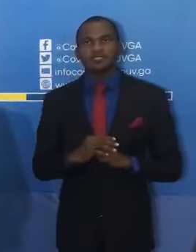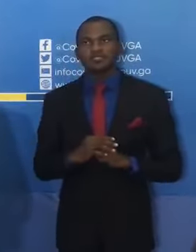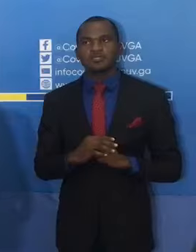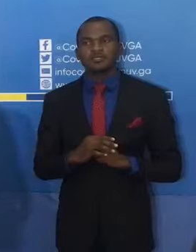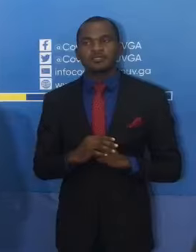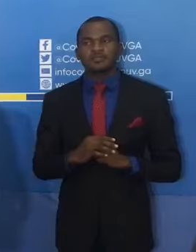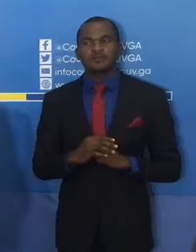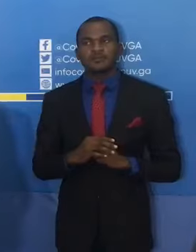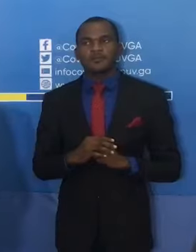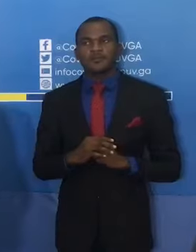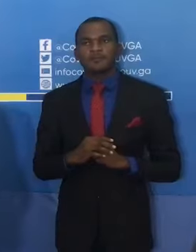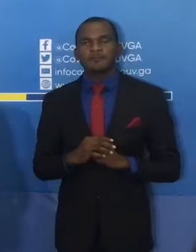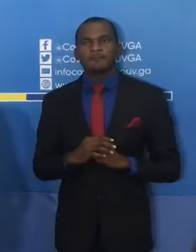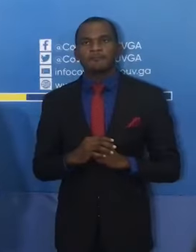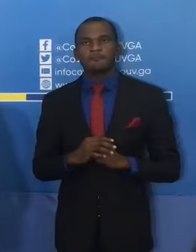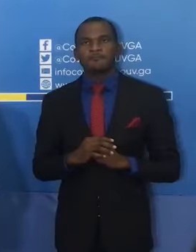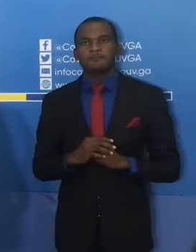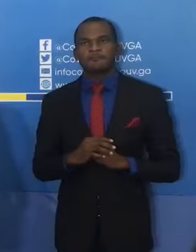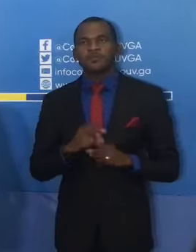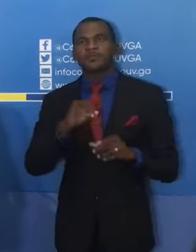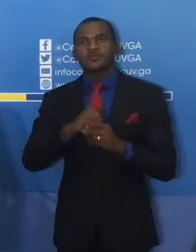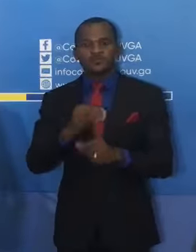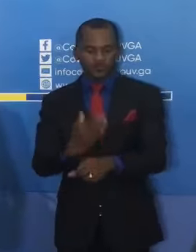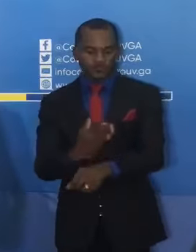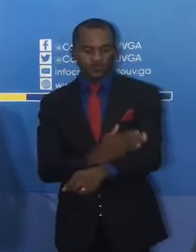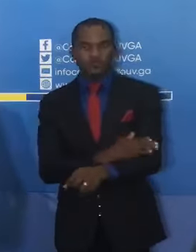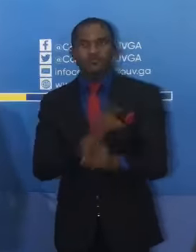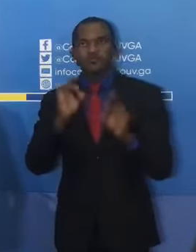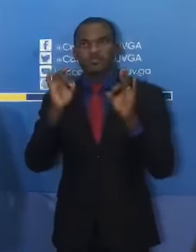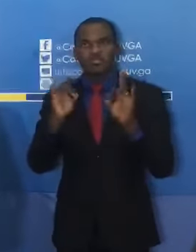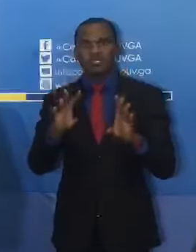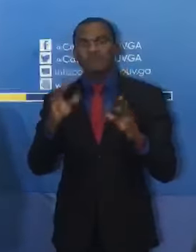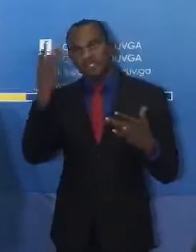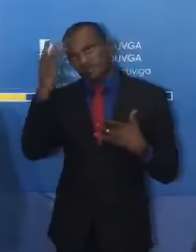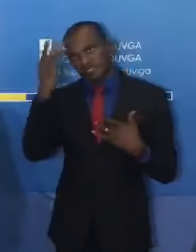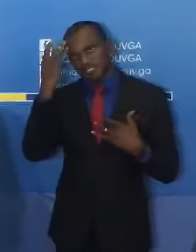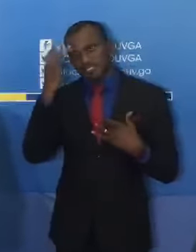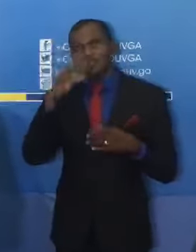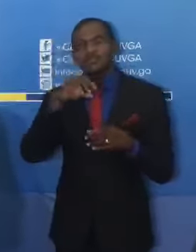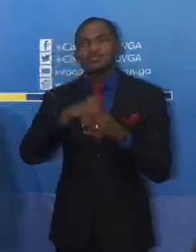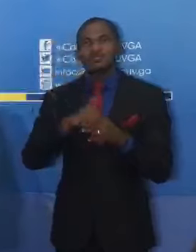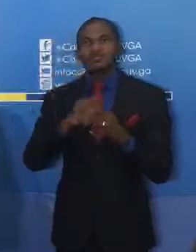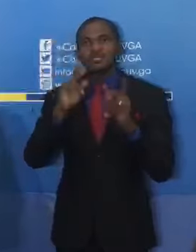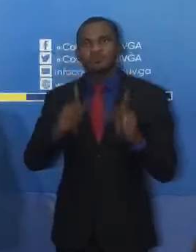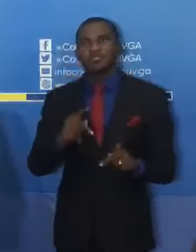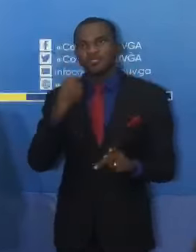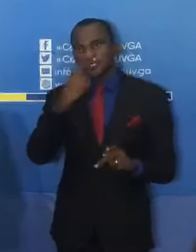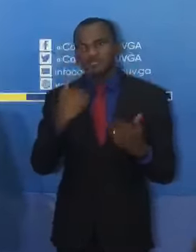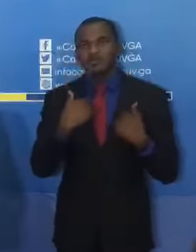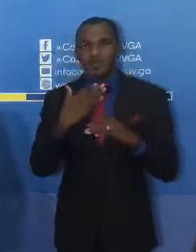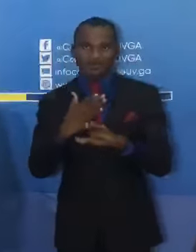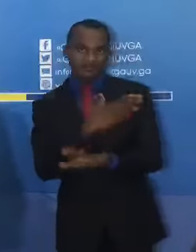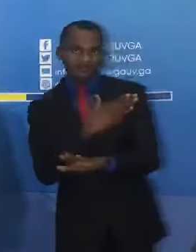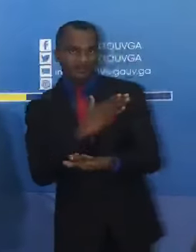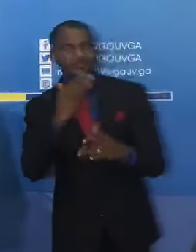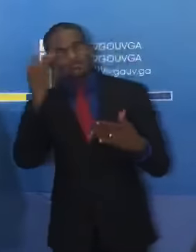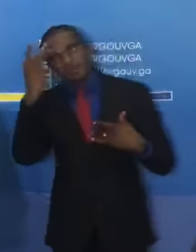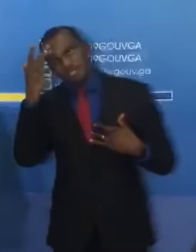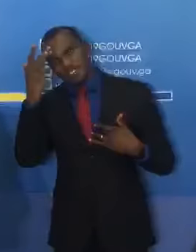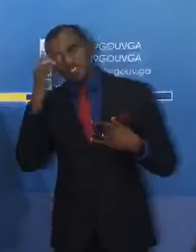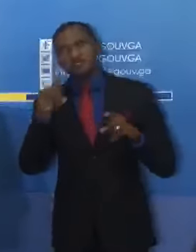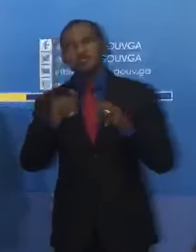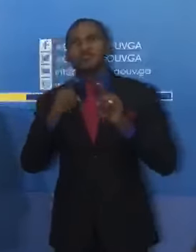qui sont dans une évolution grave de la maladie, ce sont surtout des personnes qui ont des comorbidités, notamment